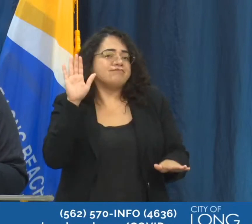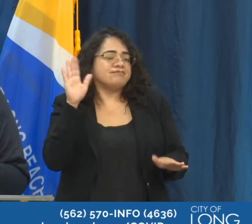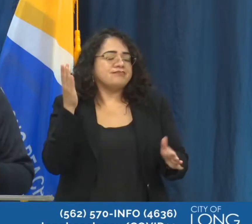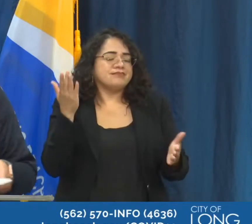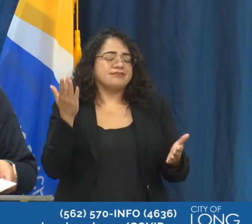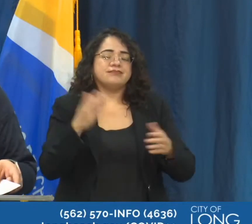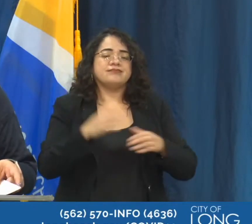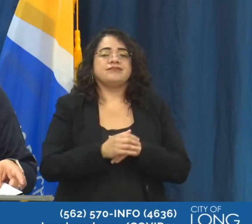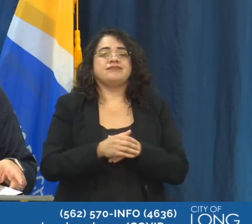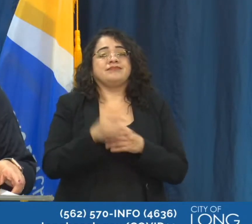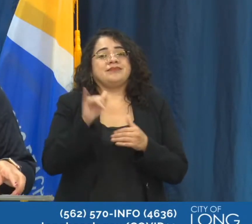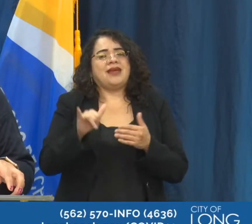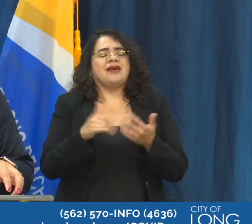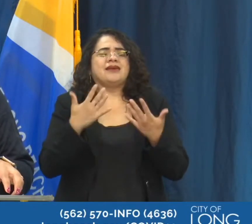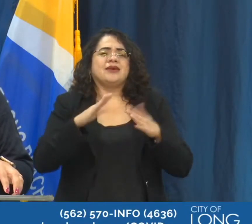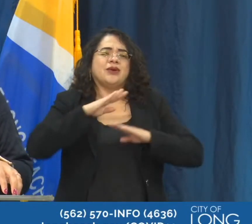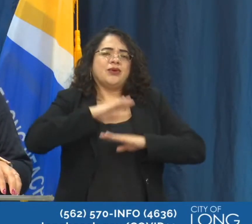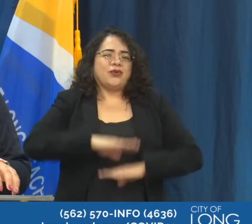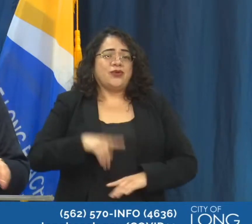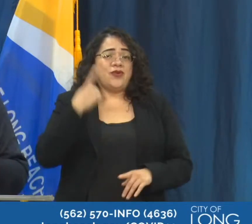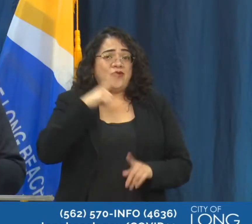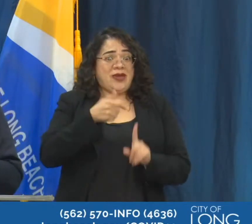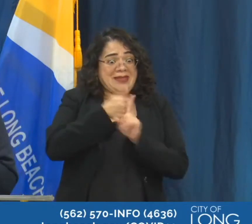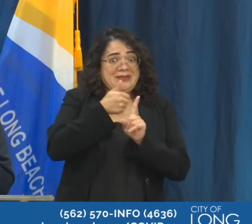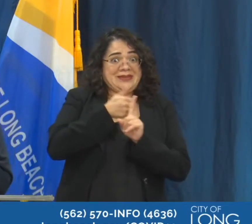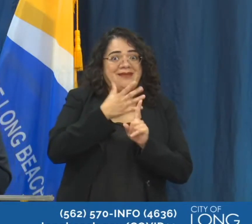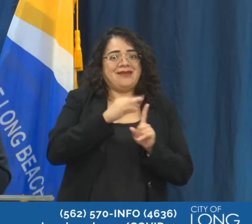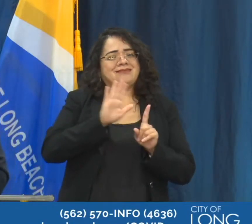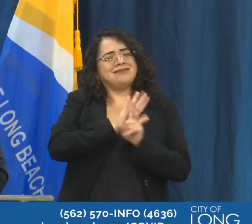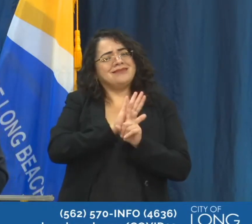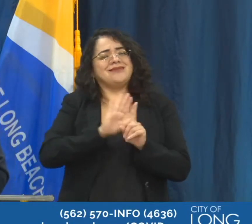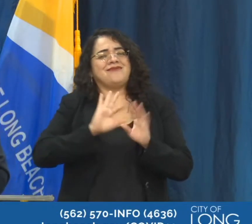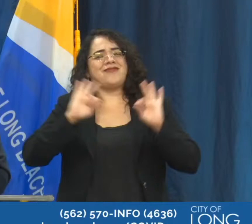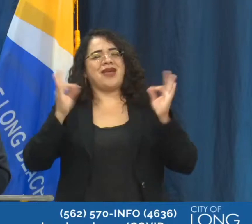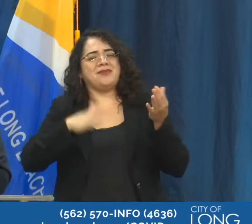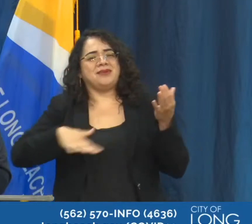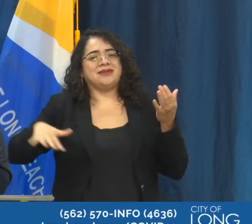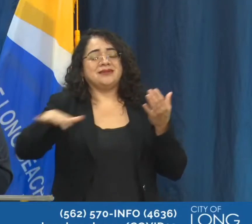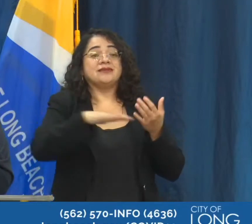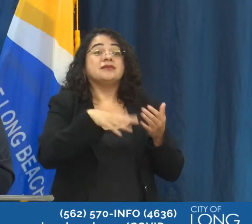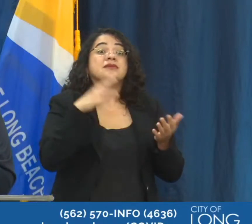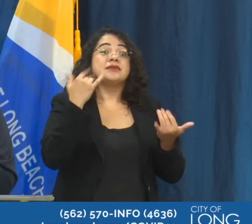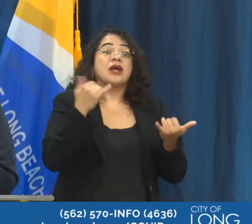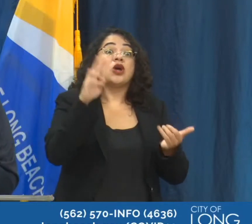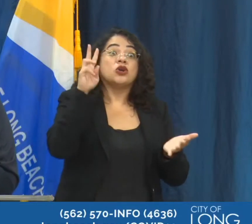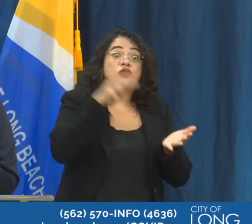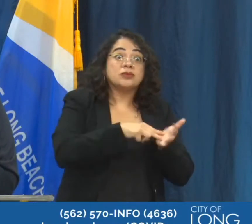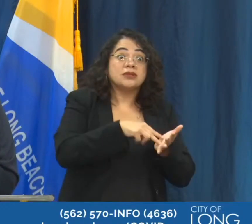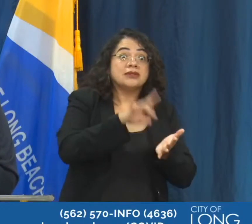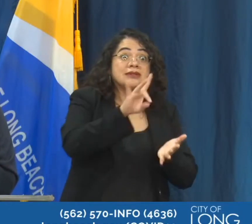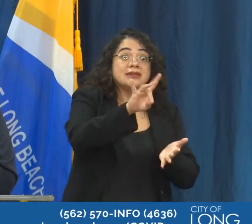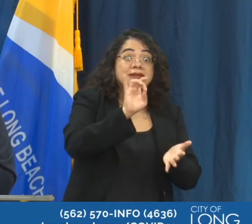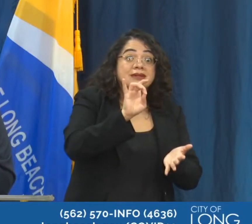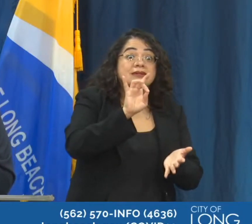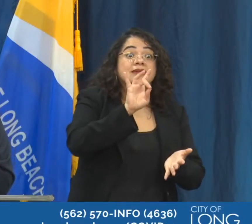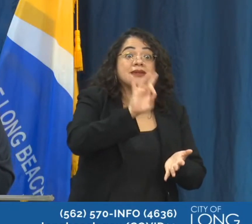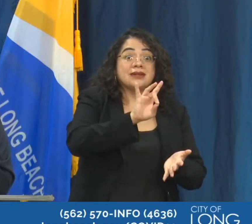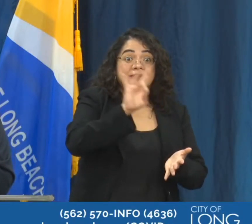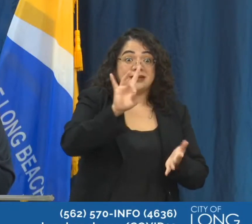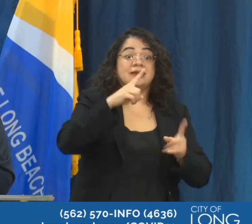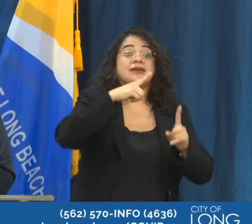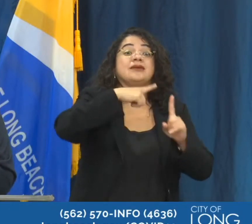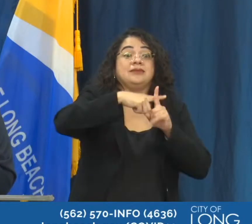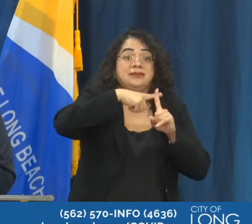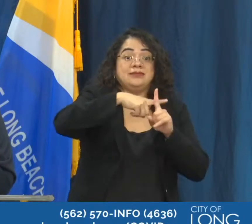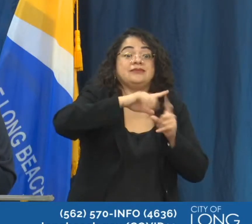also able moose con nuestra información de nuestros números desde hoy dos mil ocho ciento s ochenta y ocho residentes han salido positivos del cora